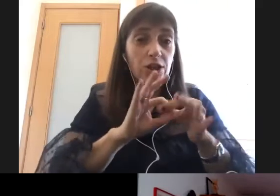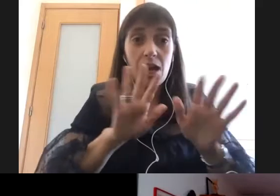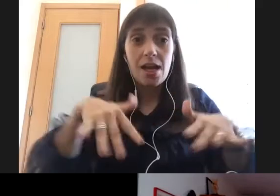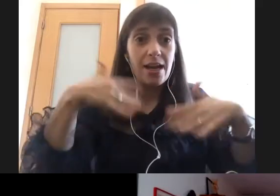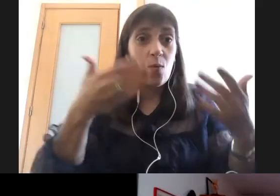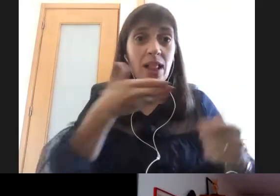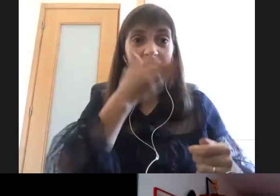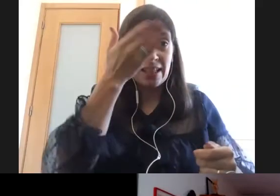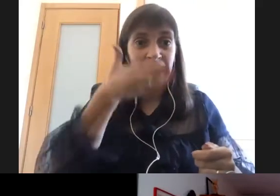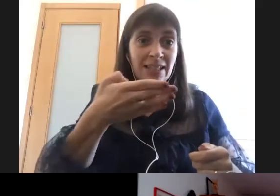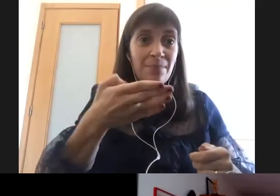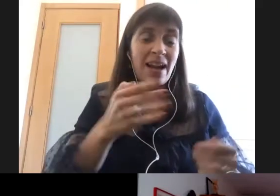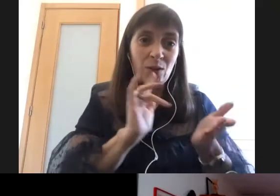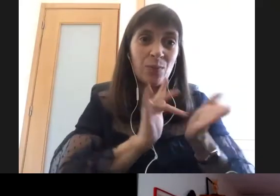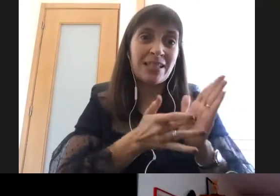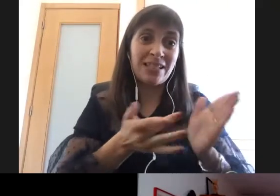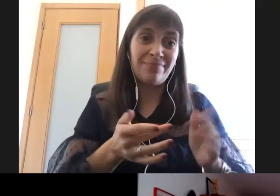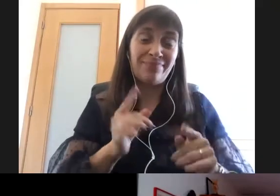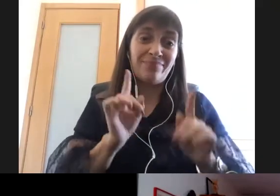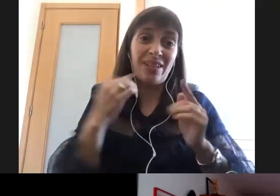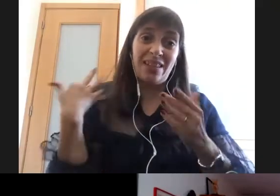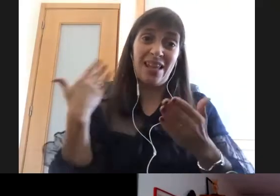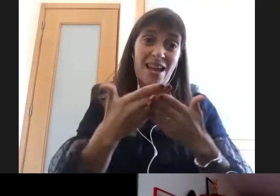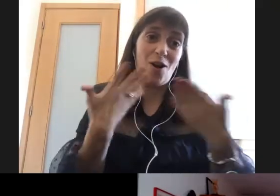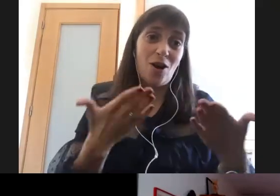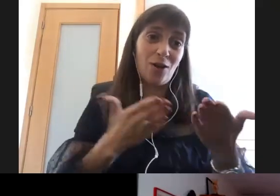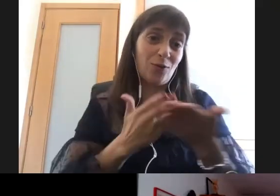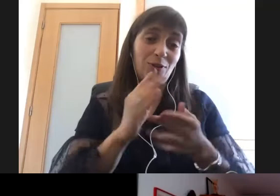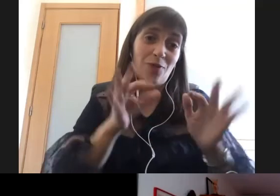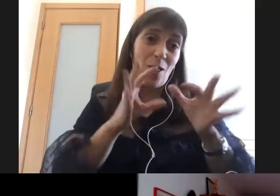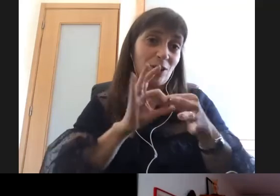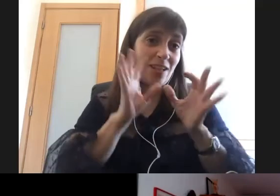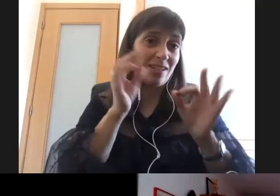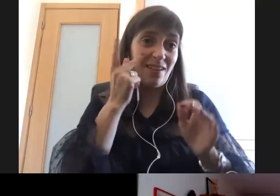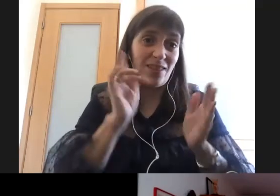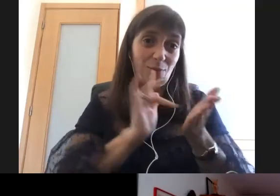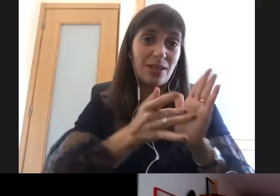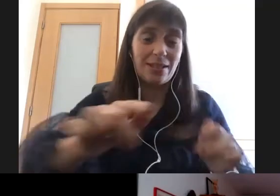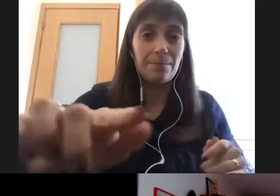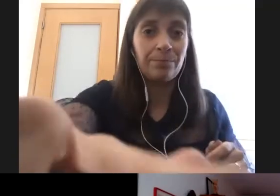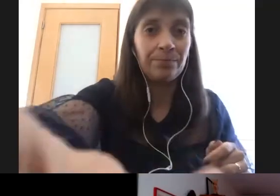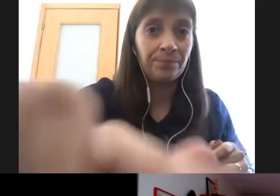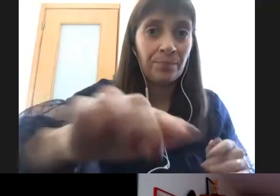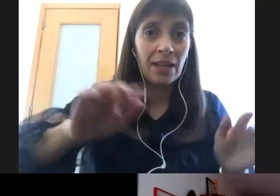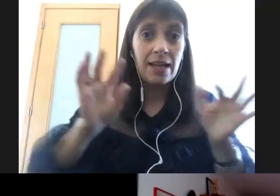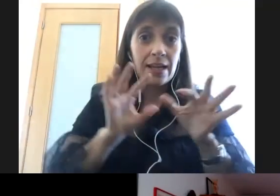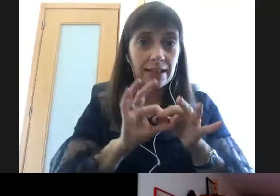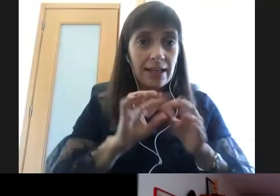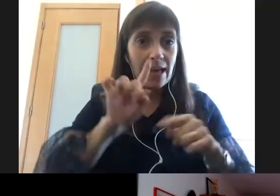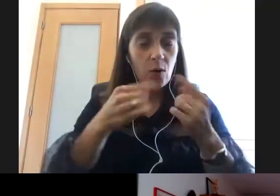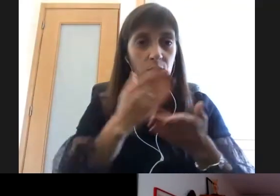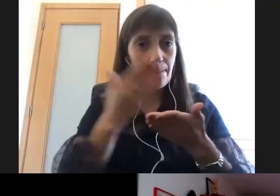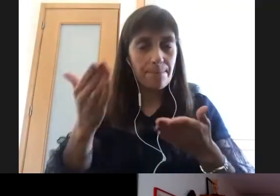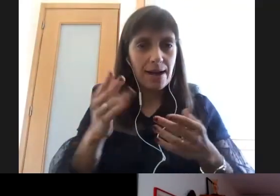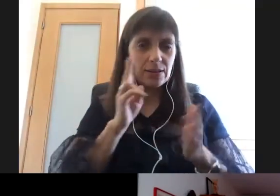no Brasil, desde aquela época até hoje. Mas tem uma... Ainda com a questão dos impostos, tem uma passagem do seu livro que eu separei aqui.